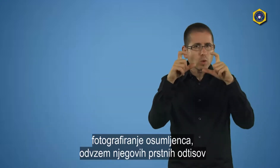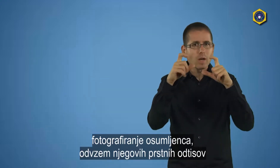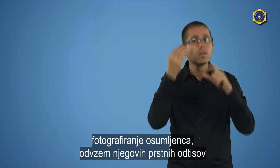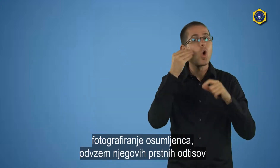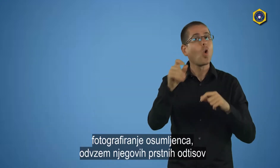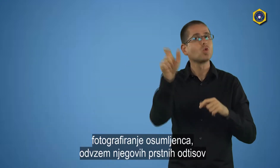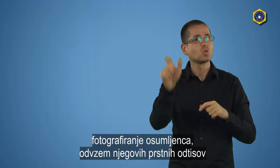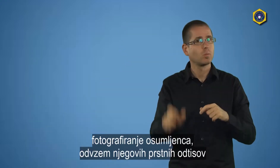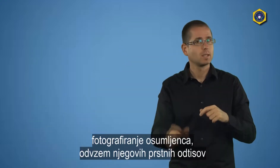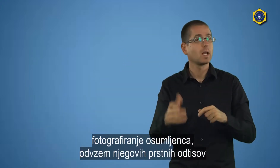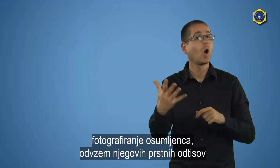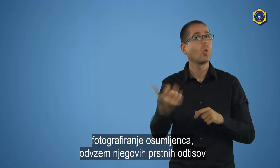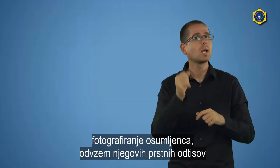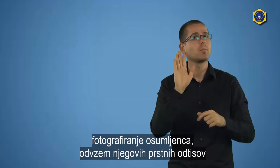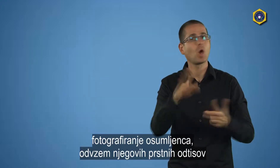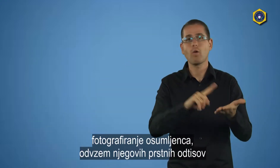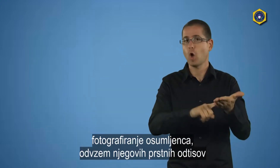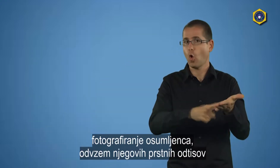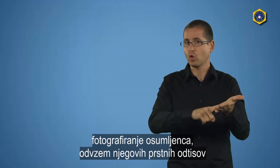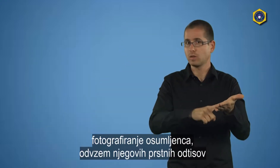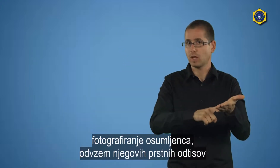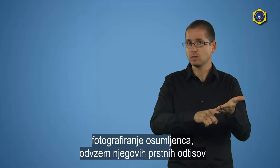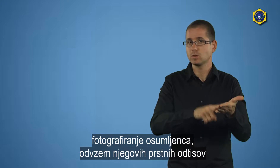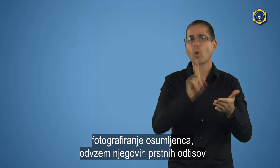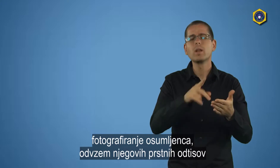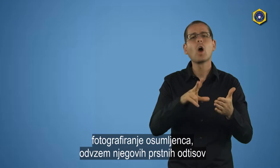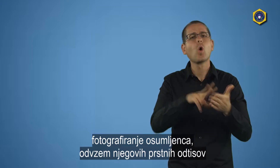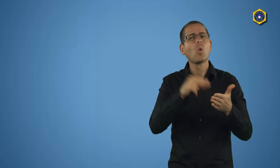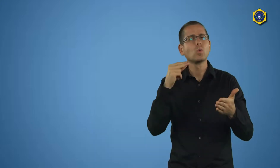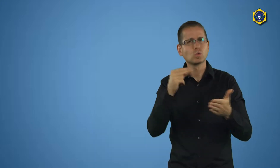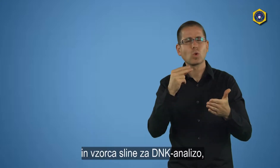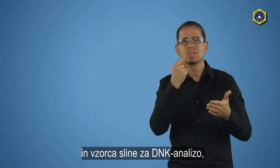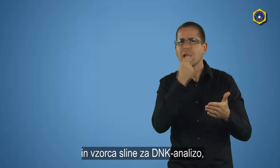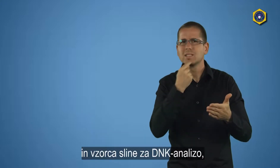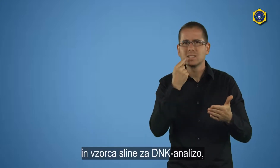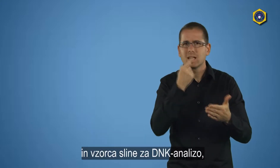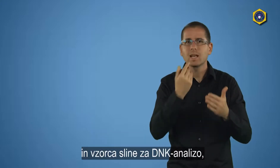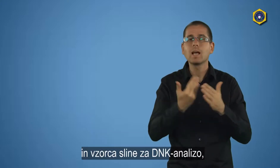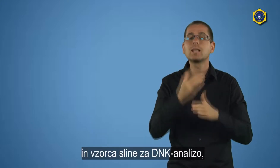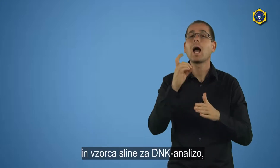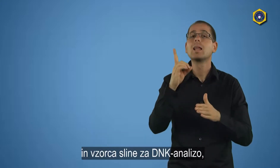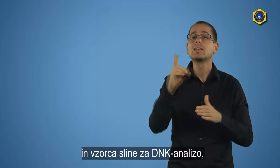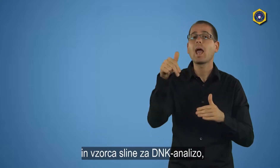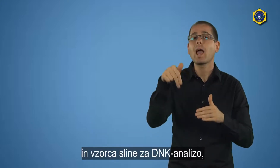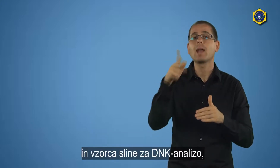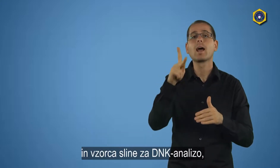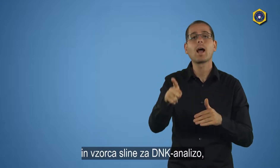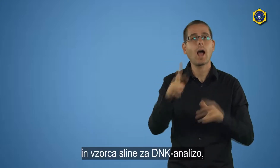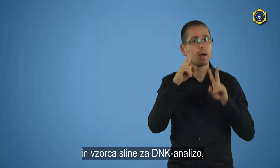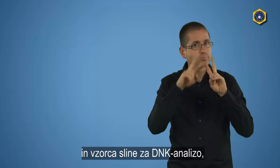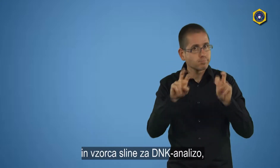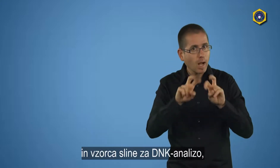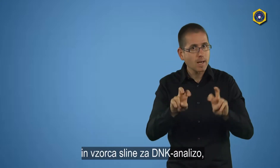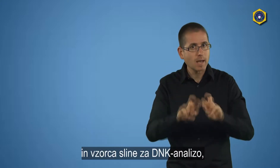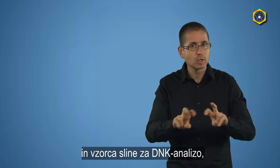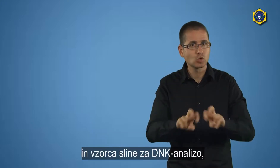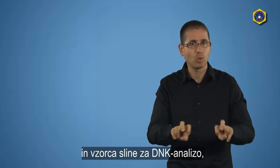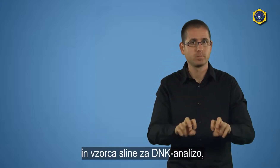Fotografiranje osumljenca, odvzem njegovih prstnih odtisov in vzorca sline za DNK analizo.